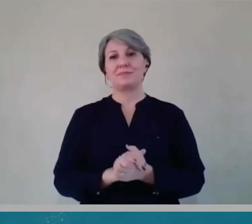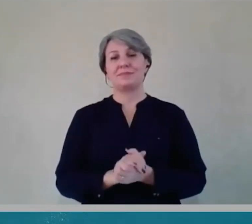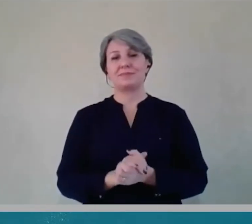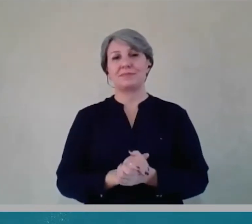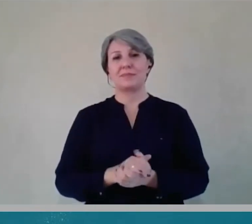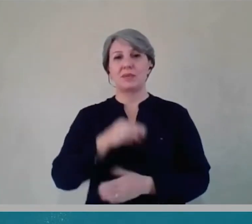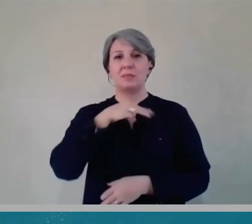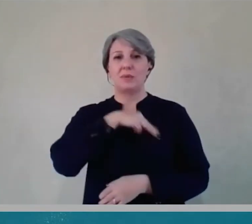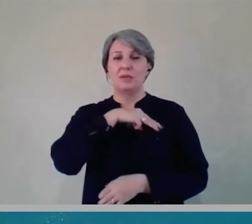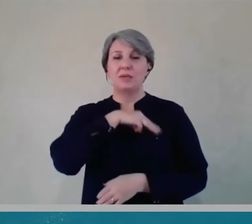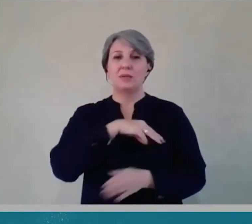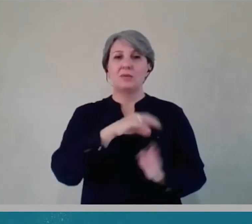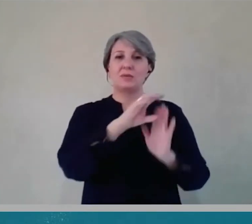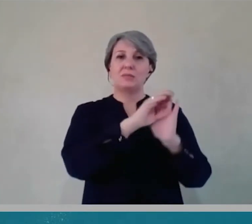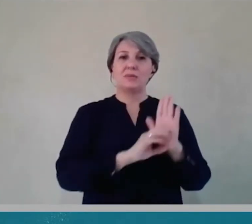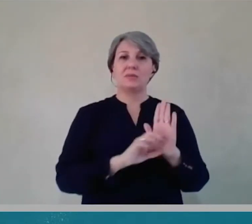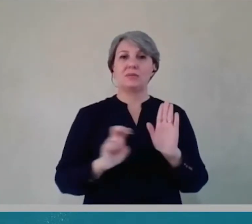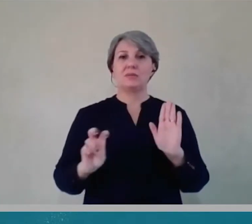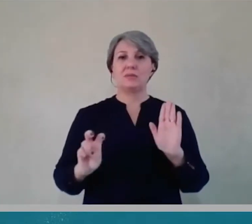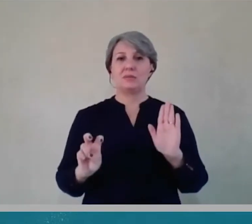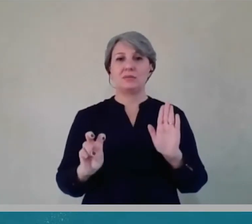5, vamos lá.